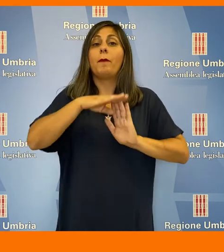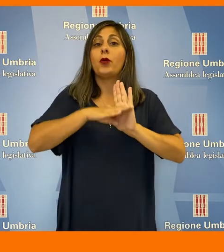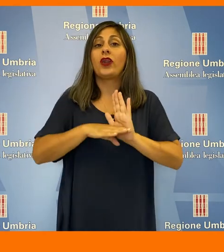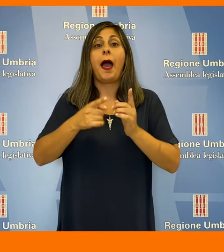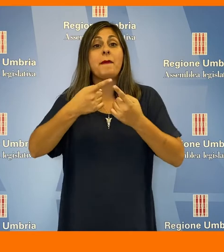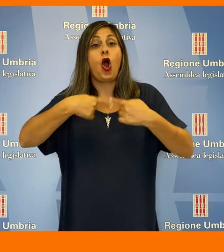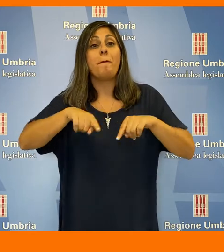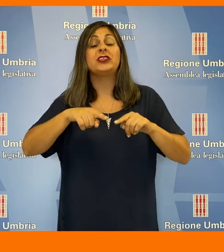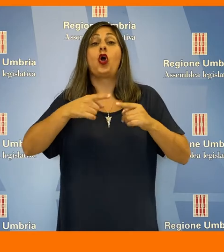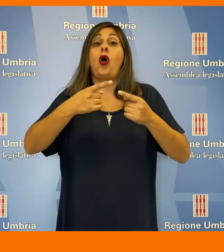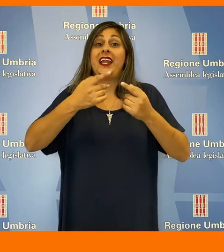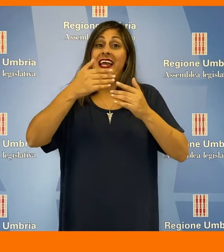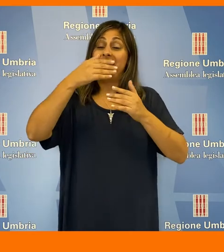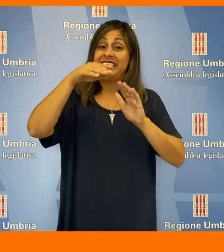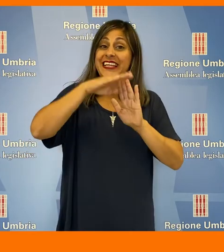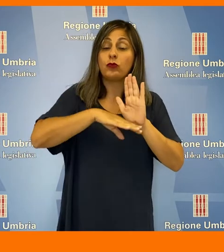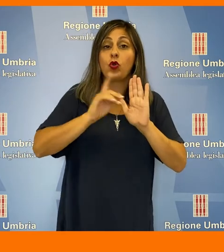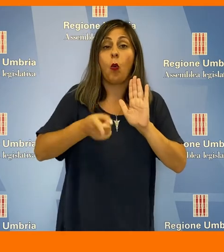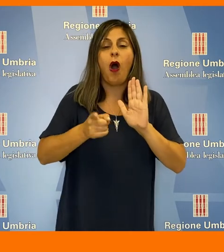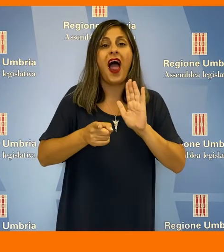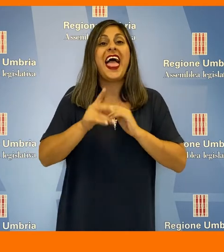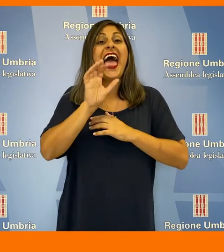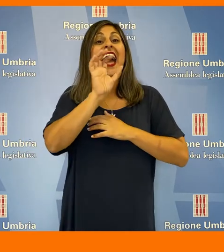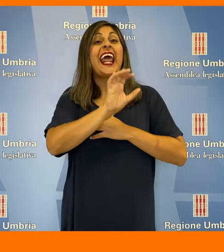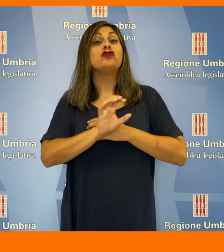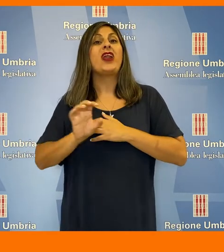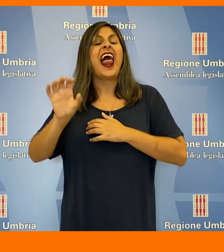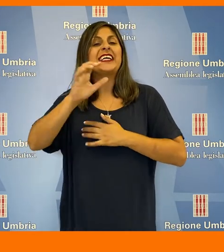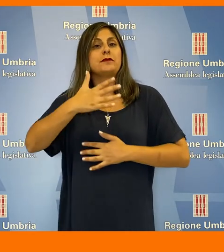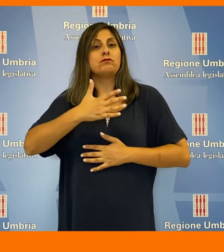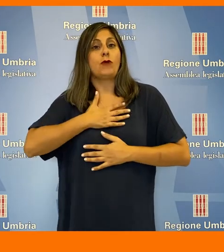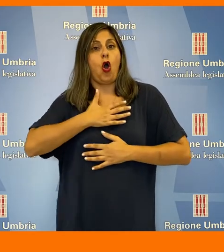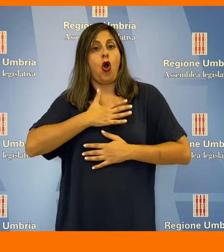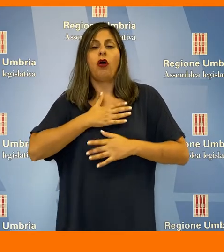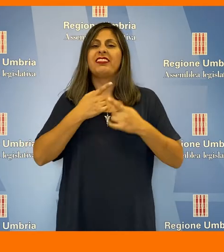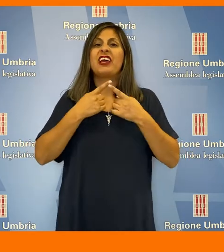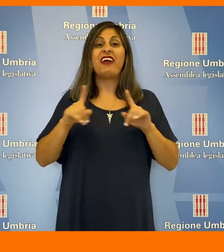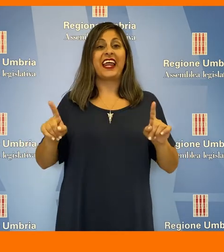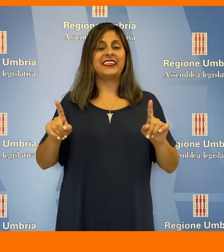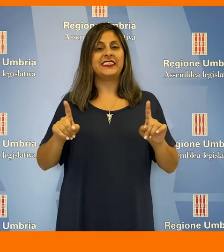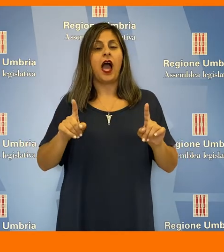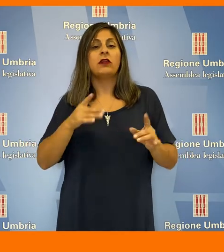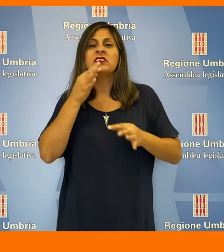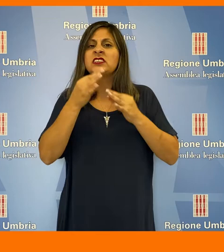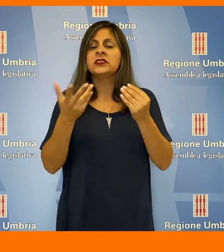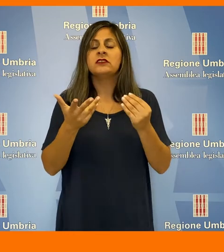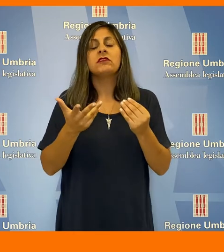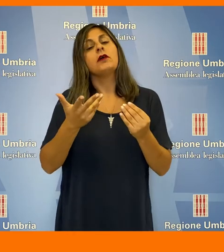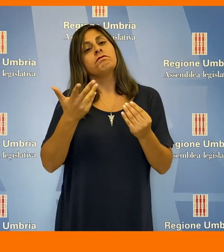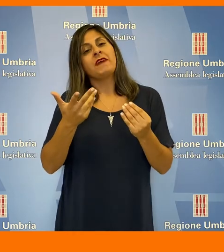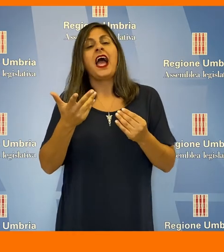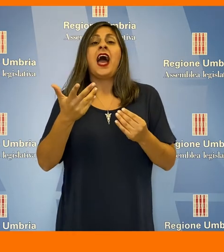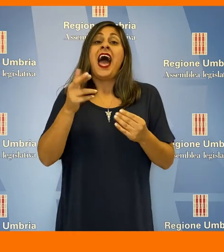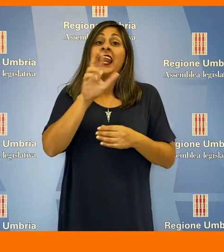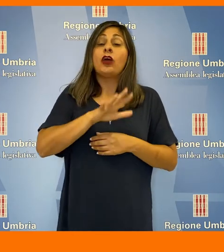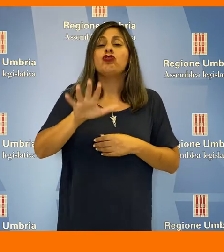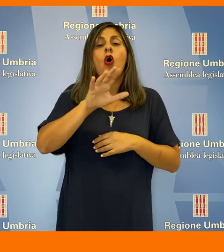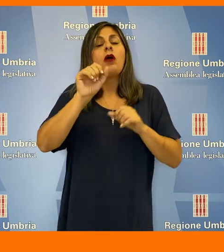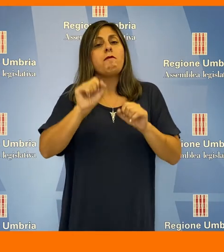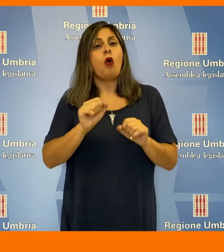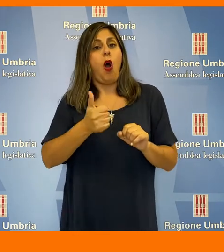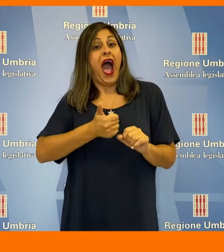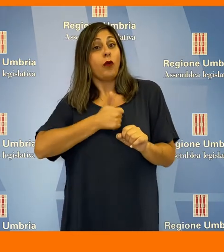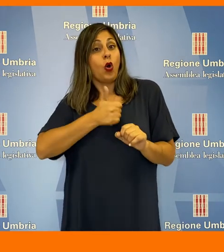della Commissione Statuto il cosiddetto regionalismo differenziato, che consenta l'adozione di ulteriori poteri e